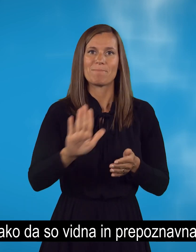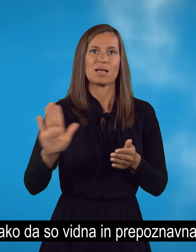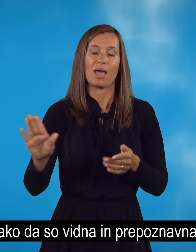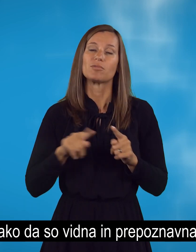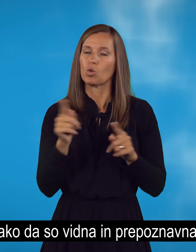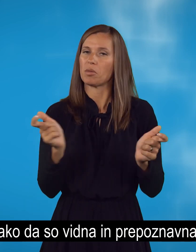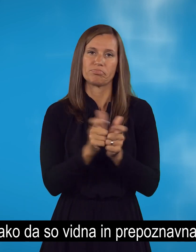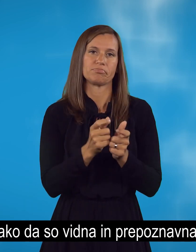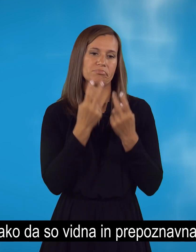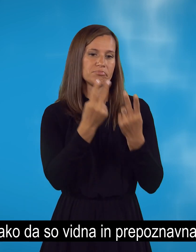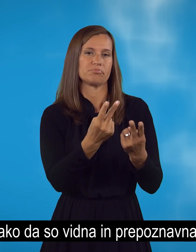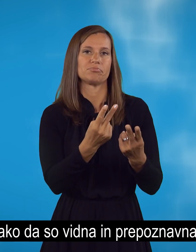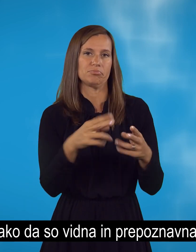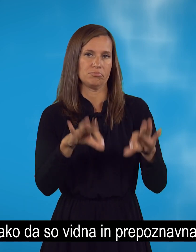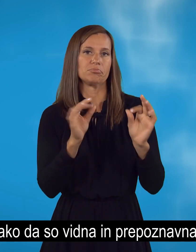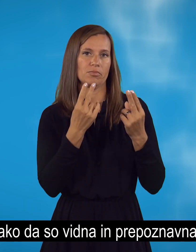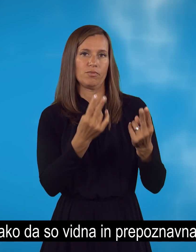so vidna in prepoznavna.